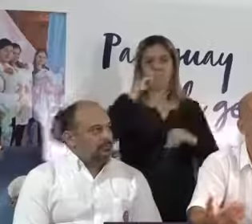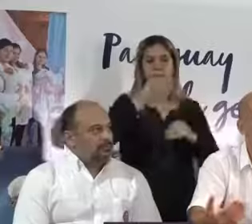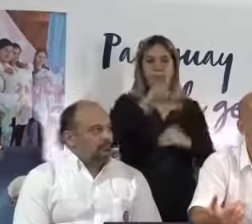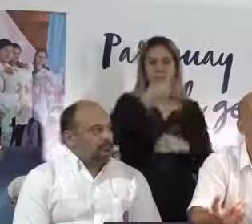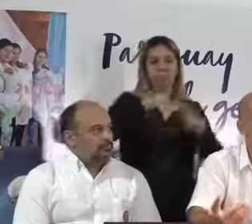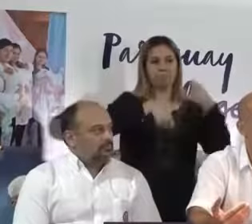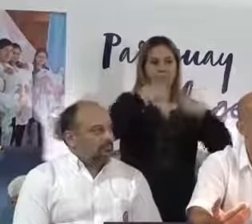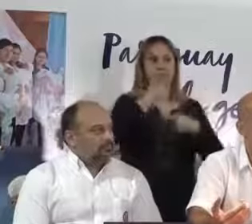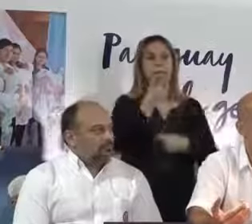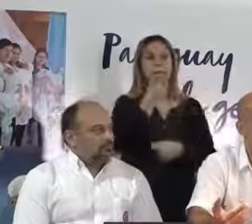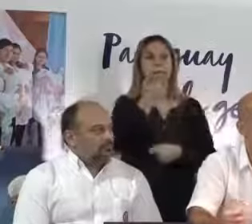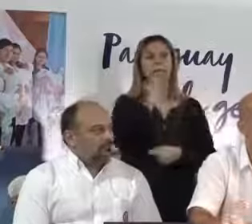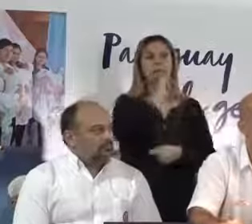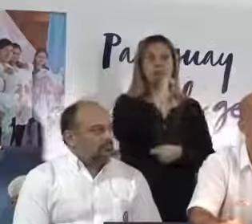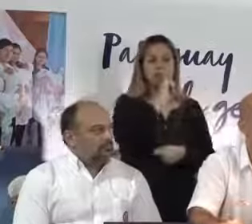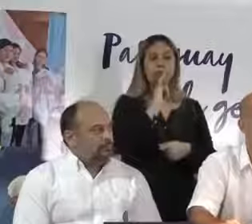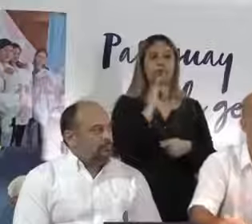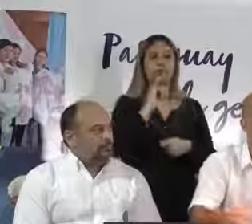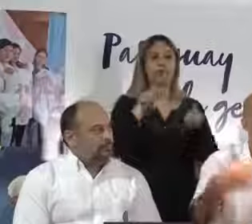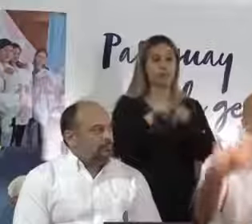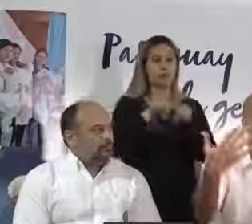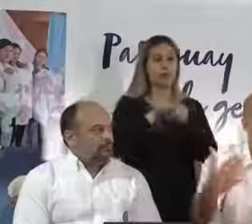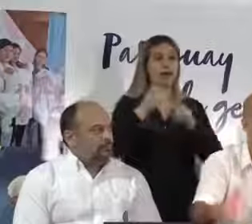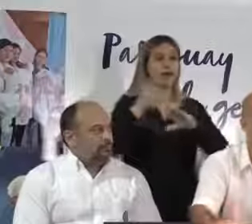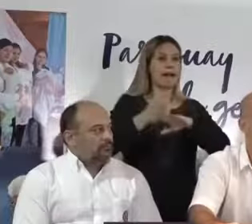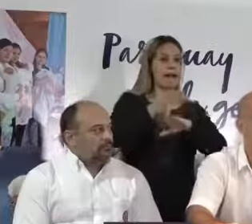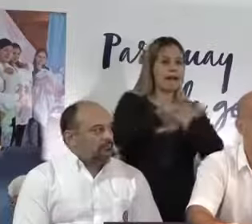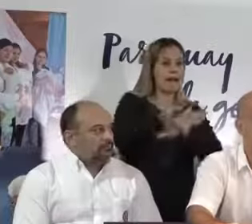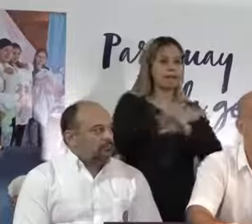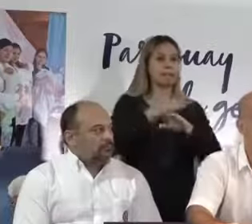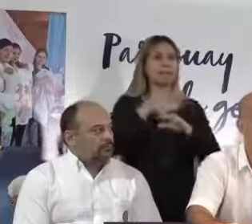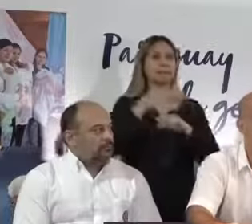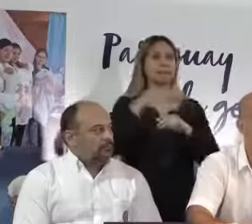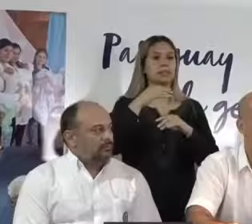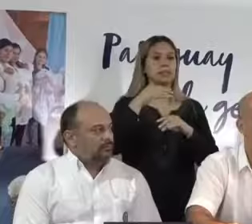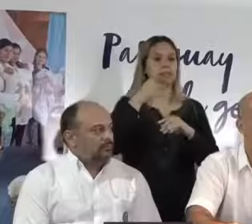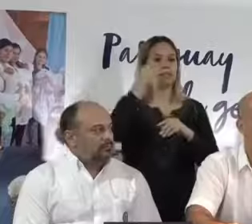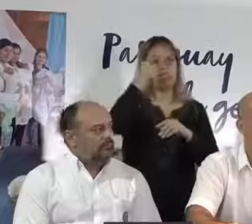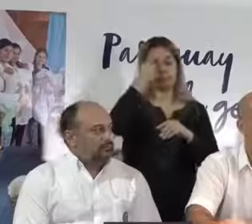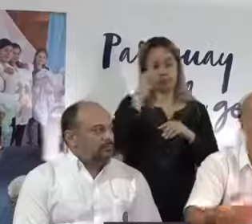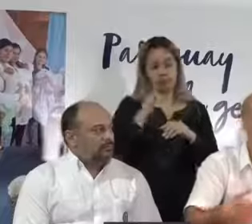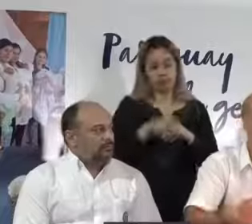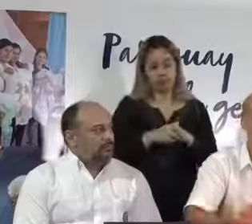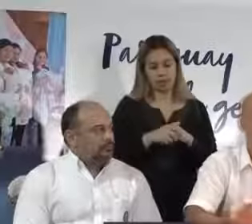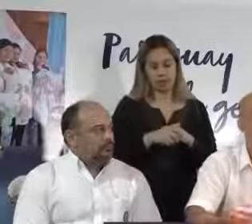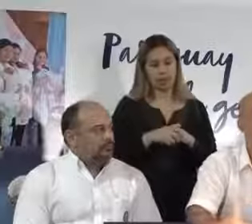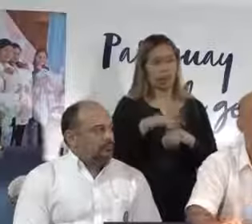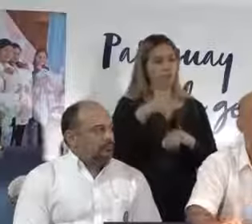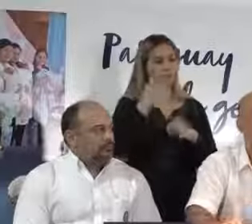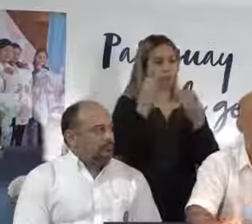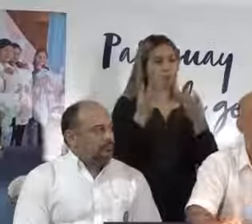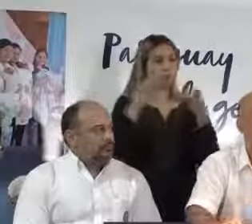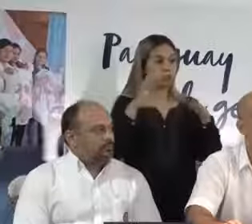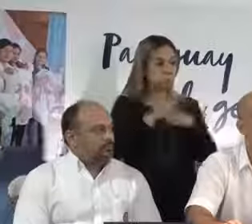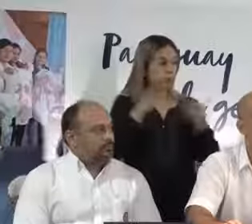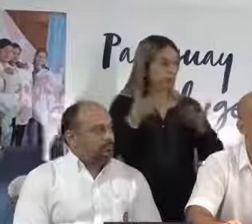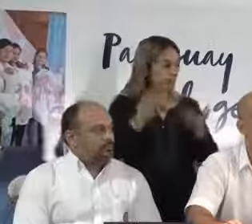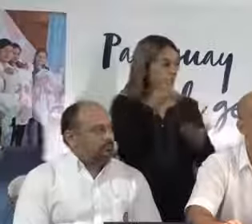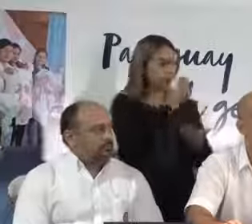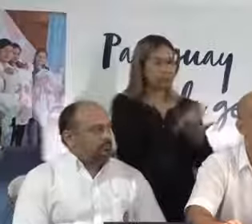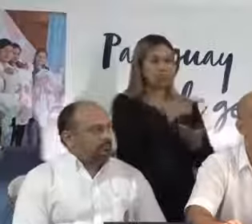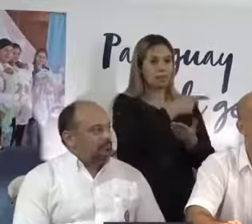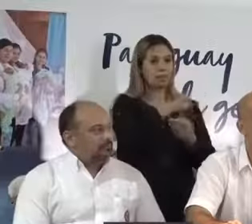desafío de tener que haber anticipado la planificación que teníamos para mucho más tarde estacional. Contamos precisamente con el apoyo también